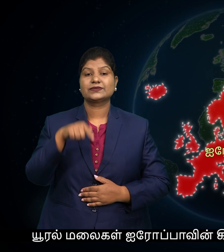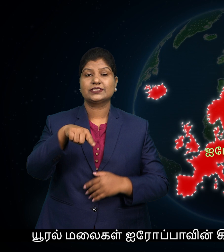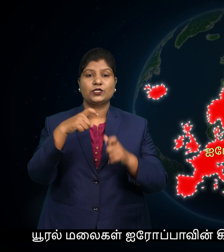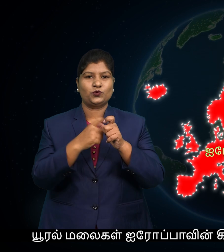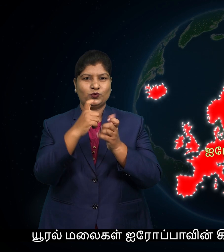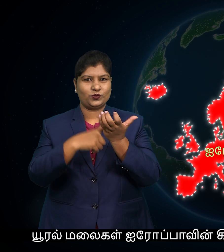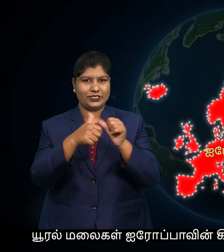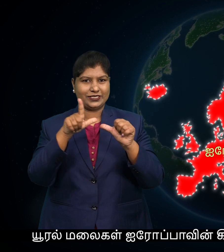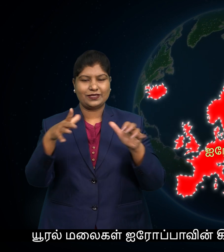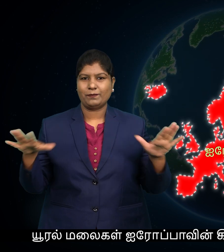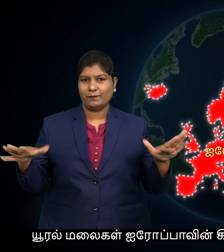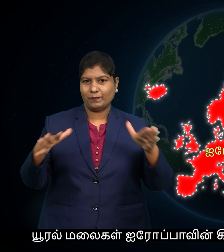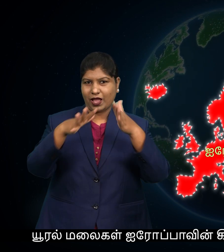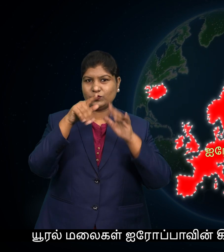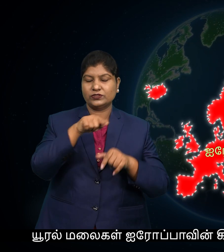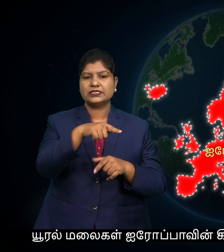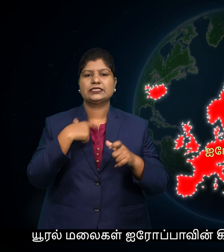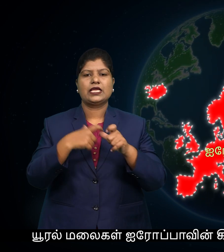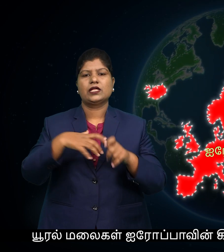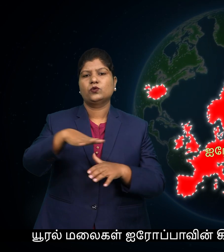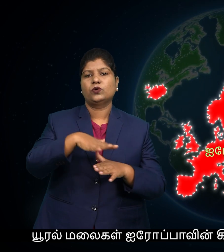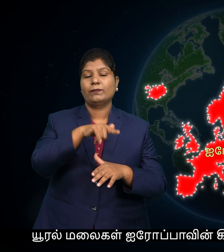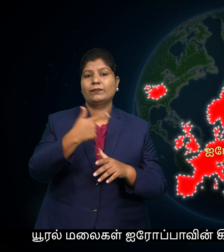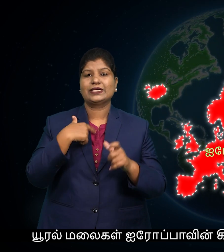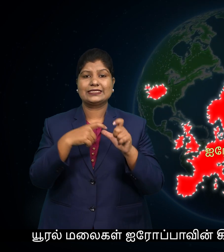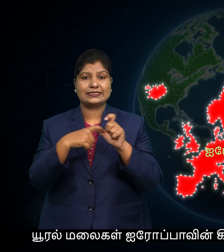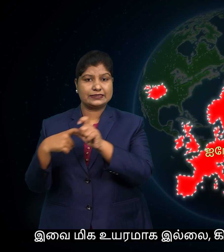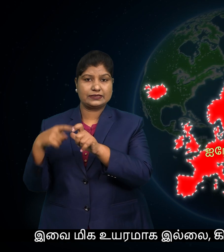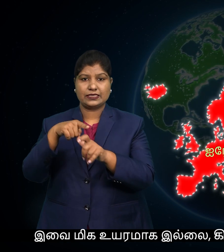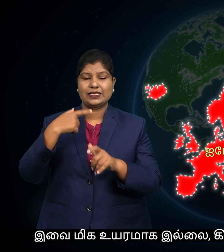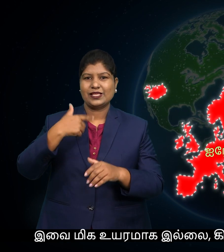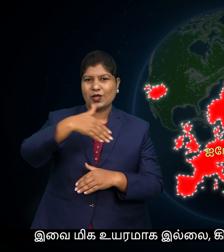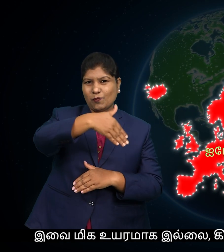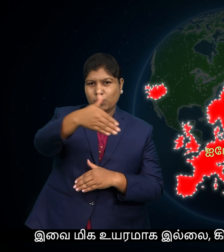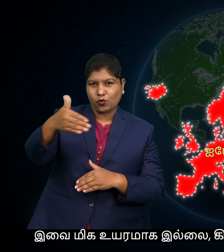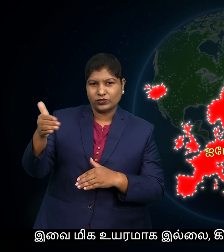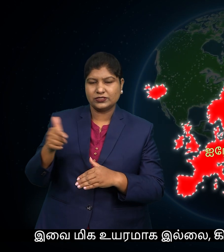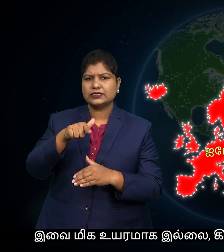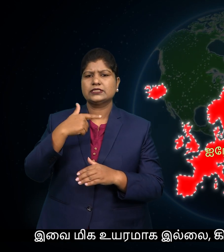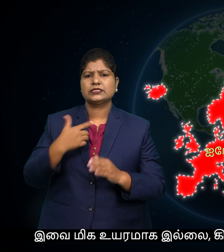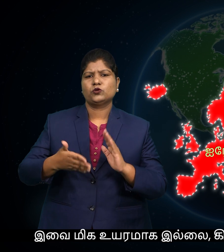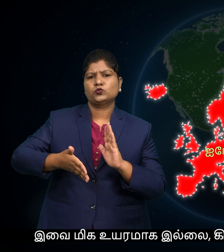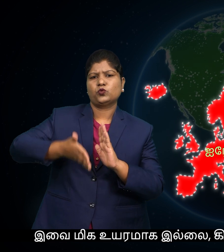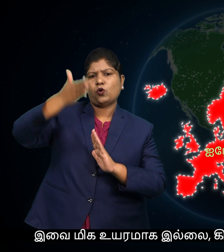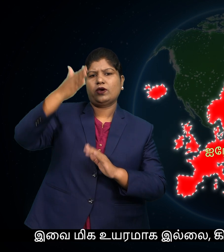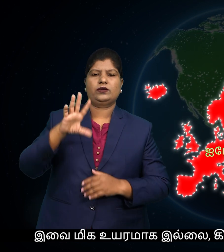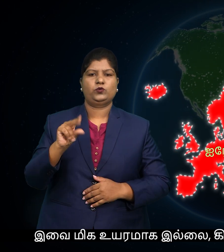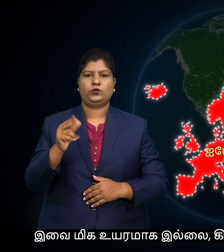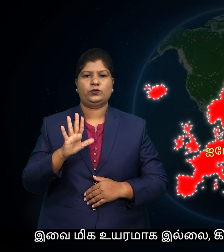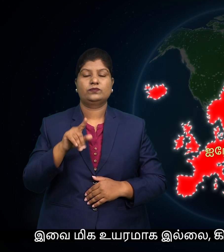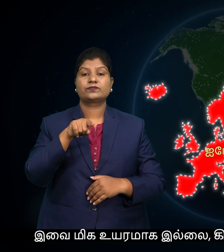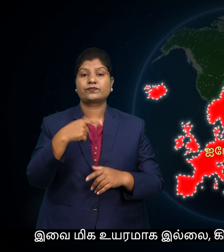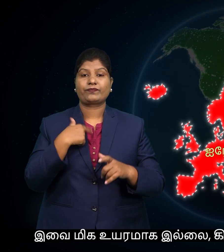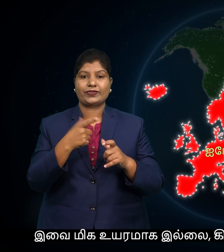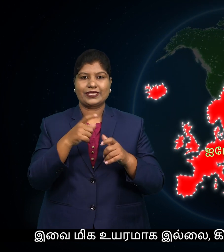யூரல் மலைகள் ஐரோப்பாவின் கிழக்கு எல்லைகளை குறிக்கின்றன. இவை மிக உயரமாக இல்லை. கிழக்கே